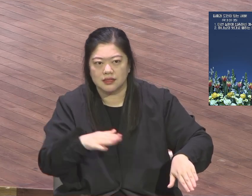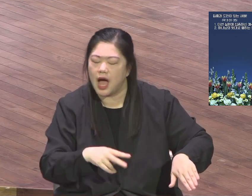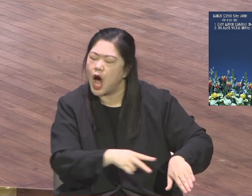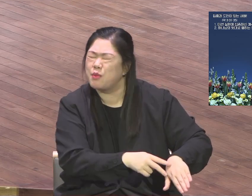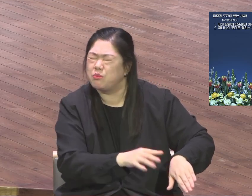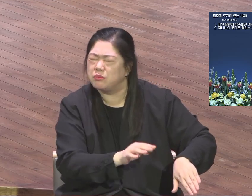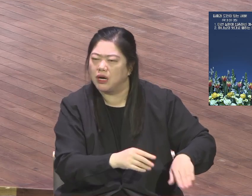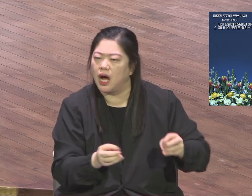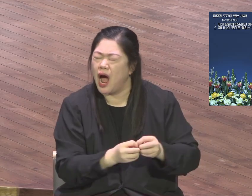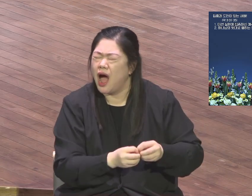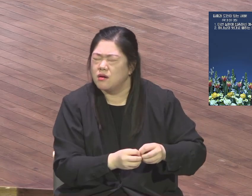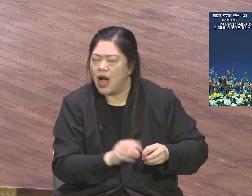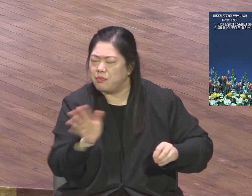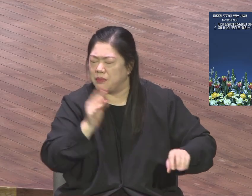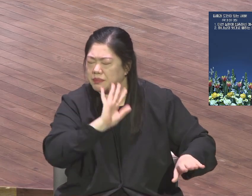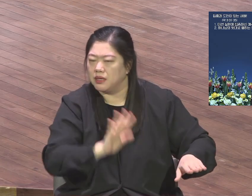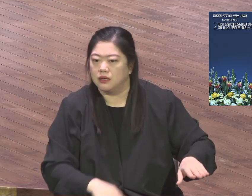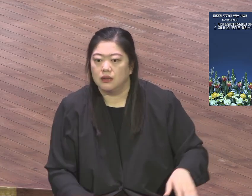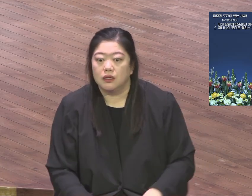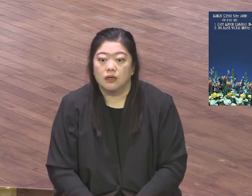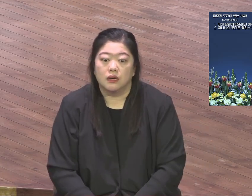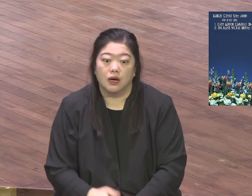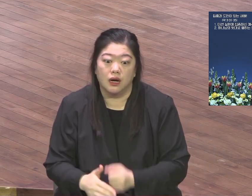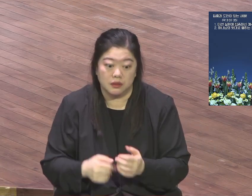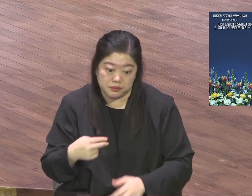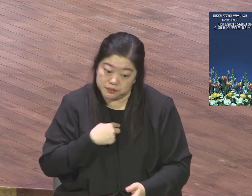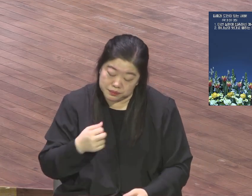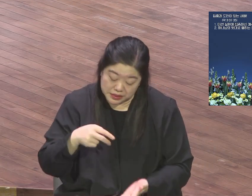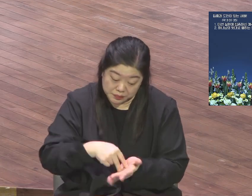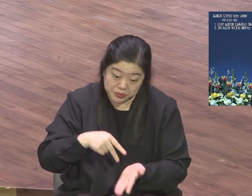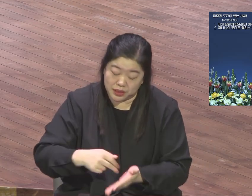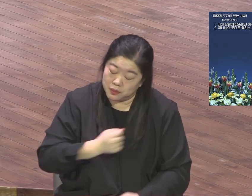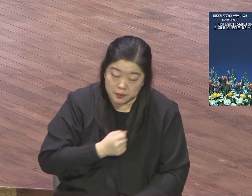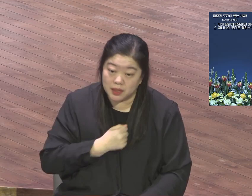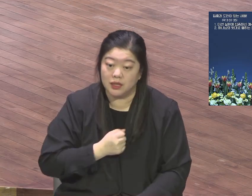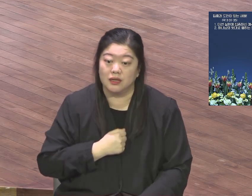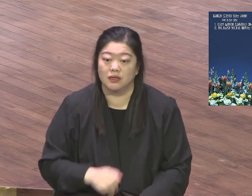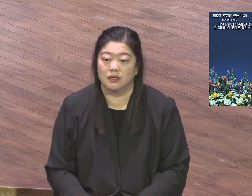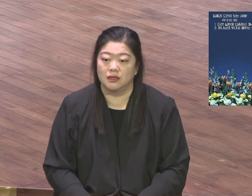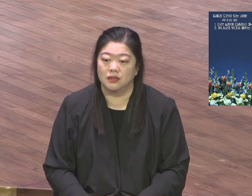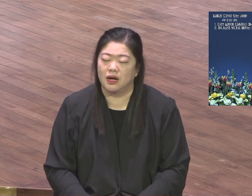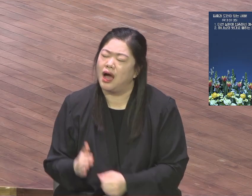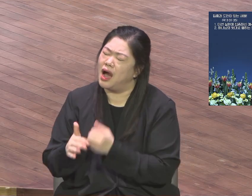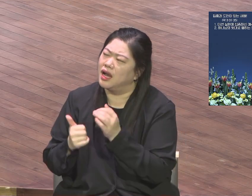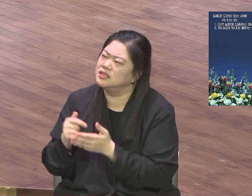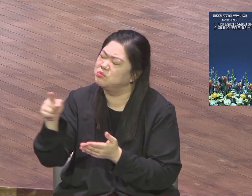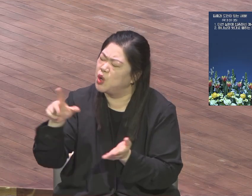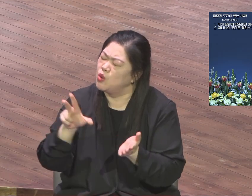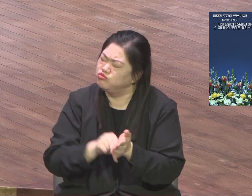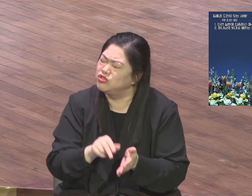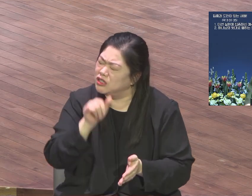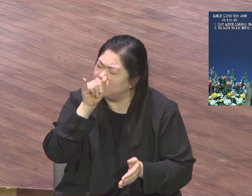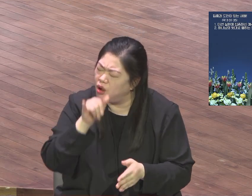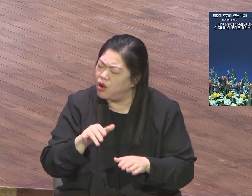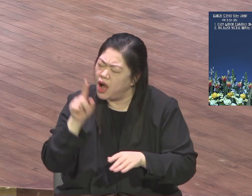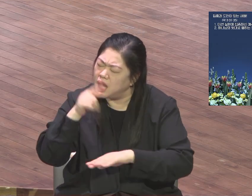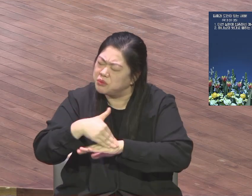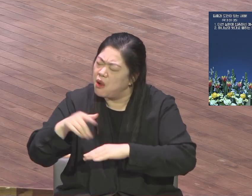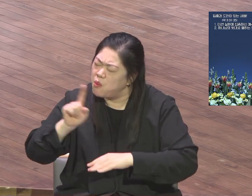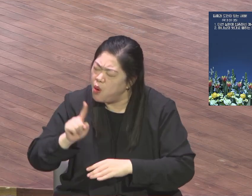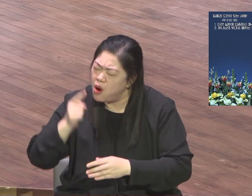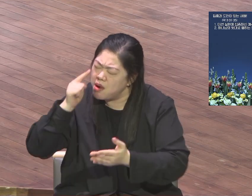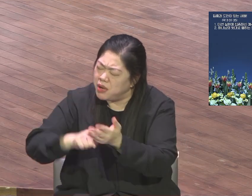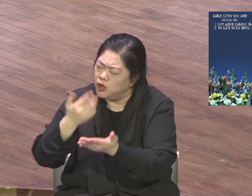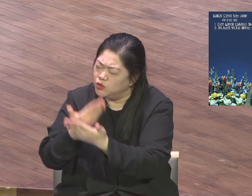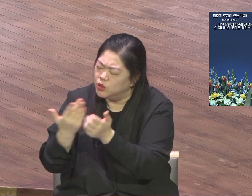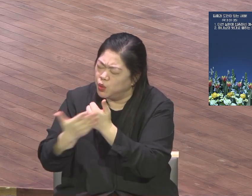시대에. 그래서 매일매일 오늘의 말씀 보는 거예요. 오늘 하나님 내게 문제, 이 문제 하나님의 뜻이 뭔지.